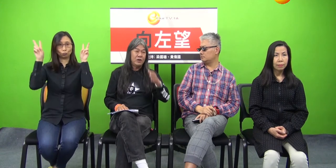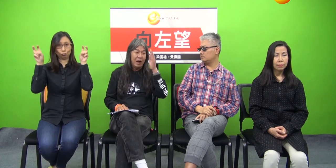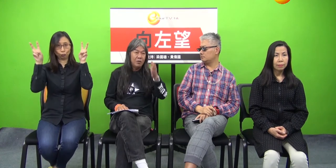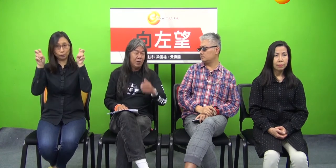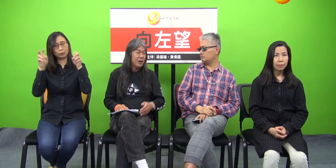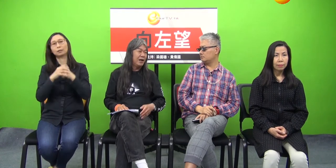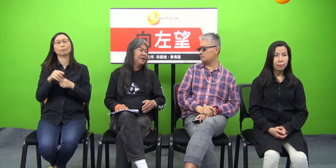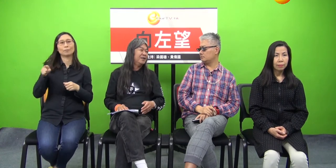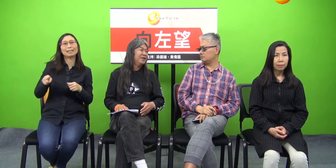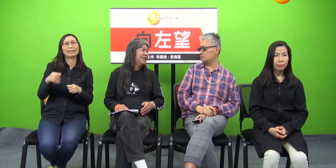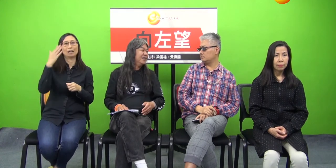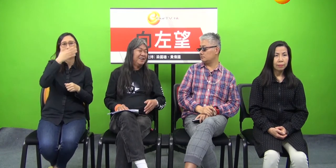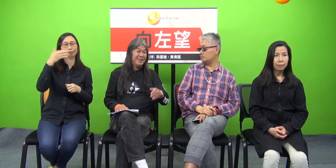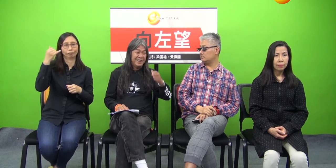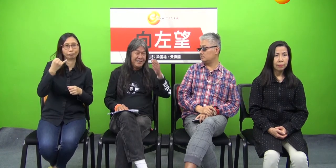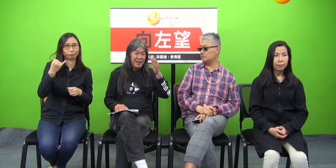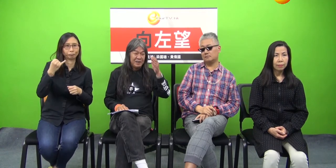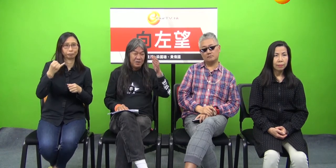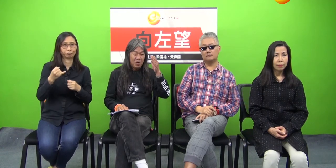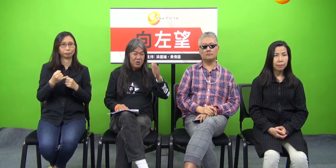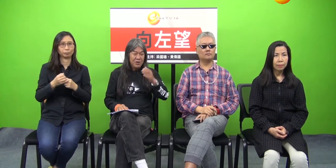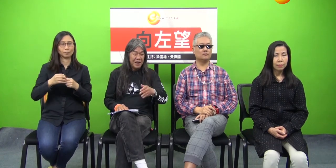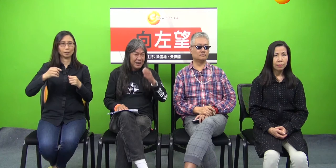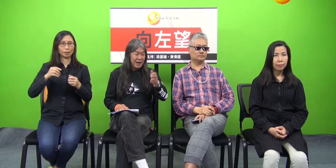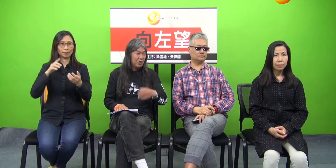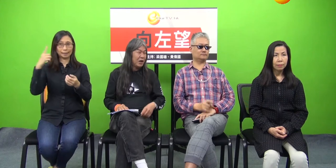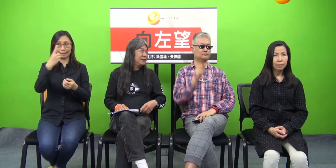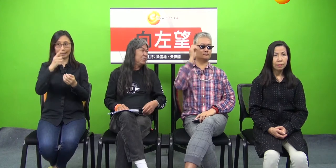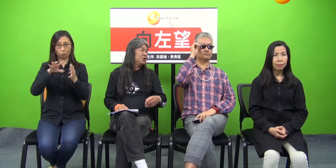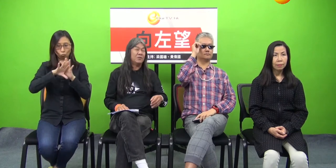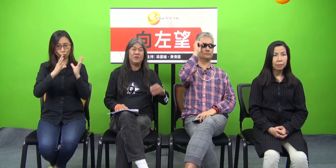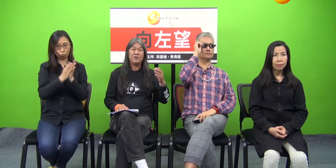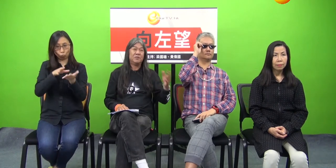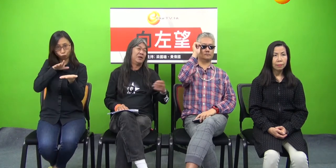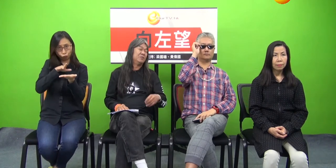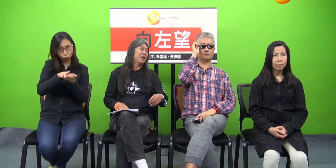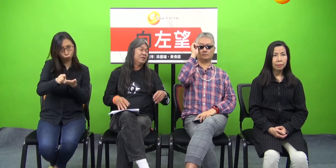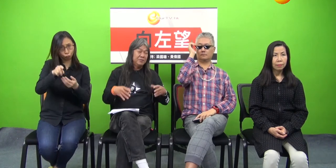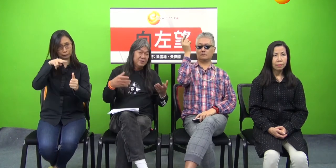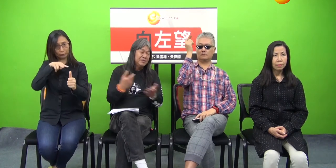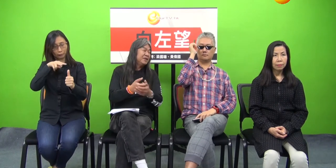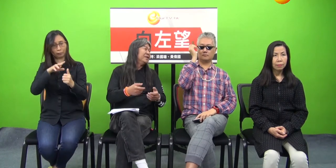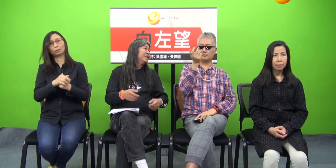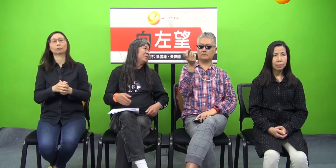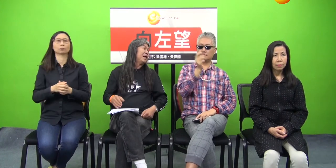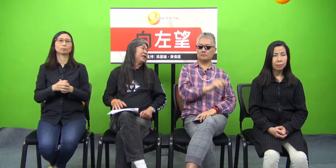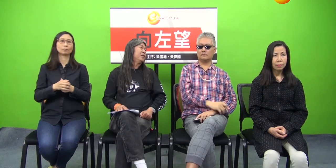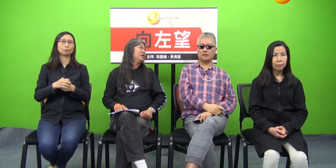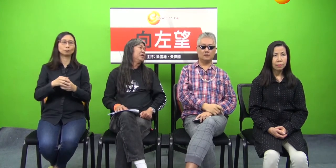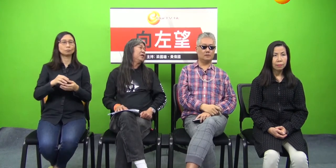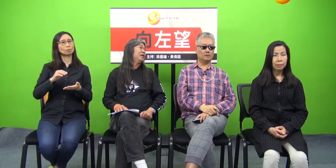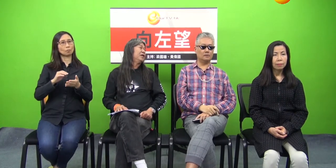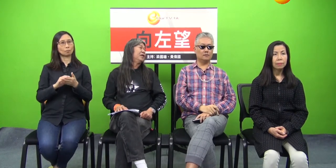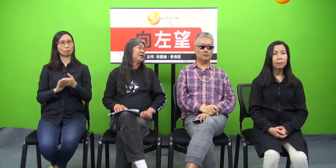最丑陋的一党专政底下国家资本主义，同你咪一拍即合